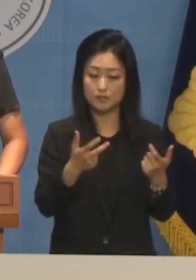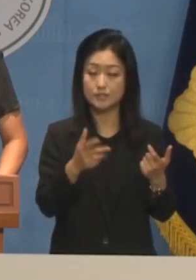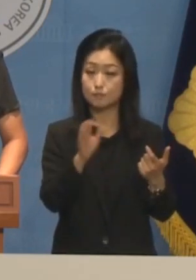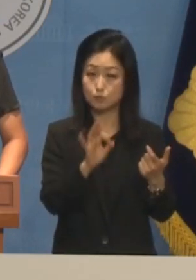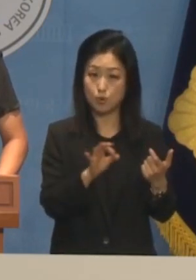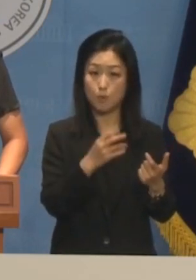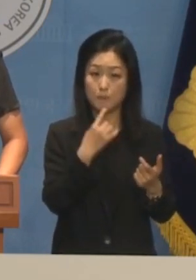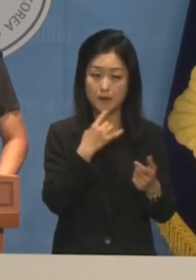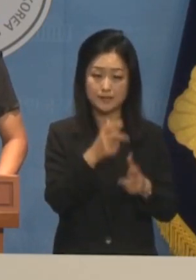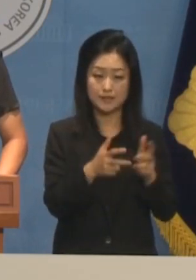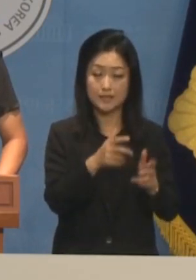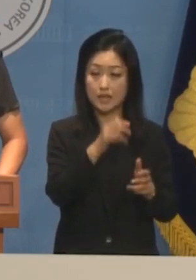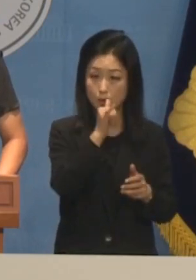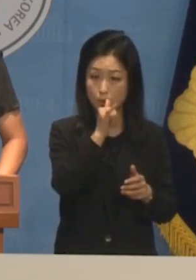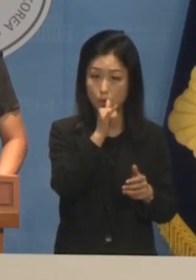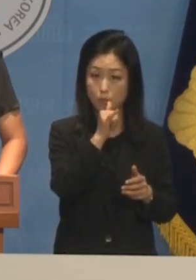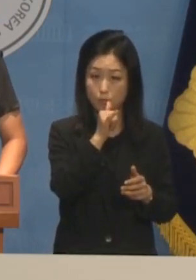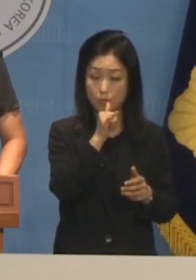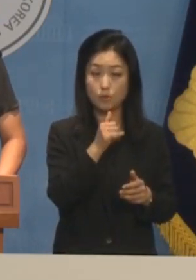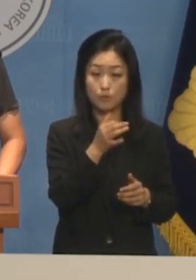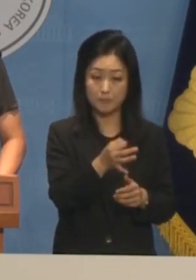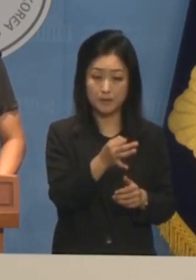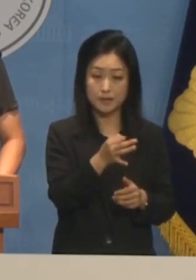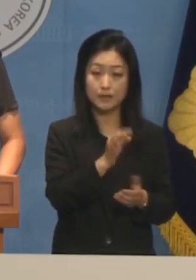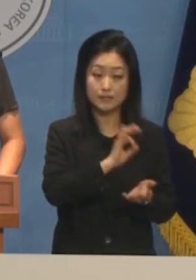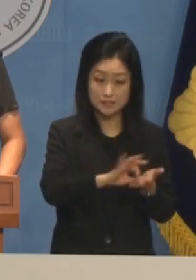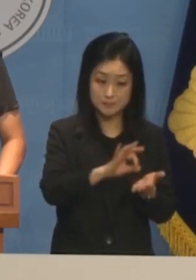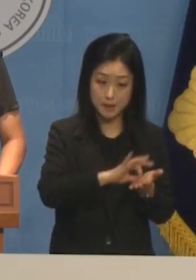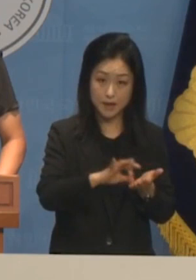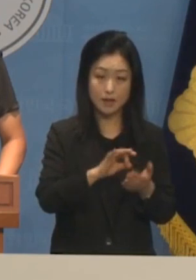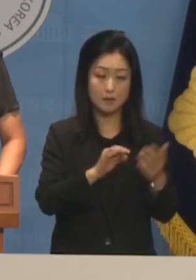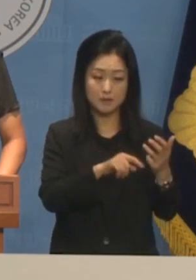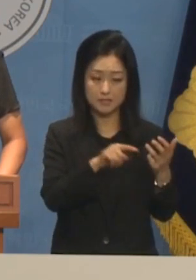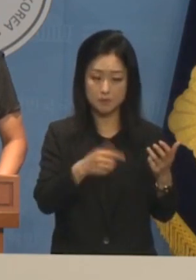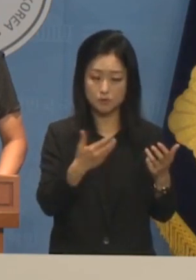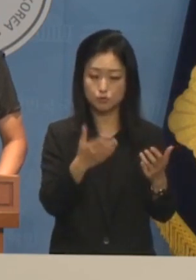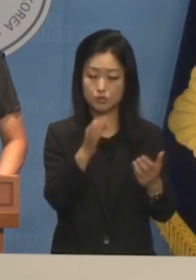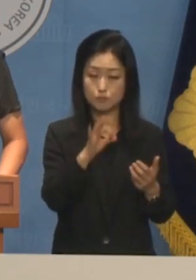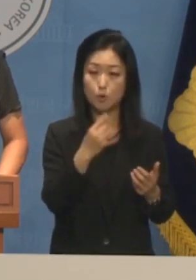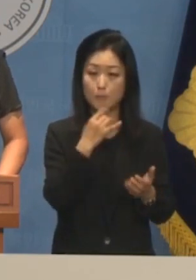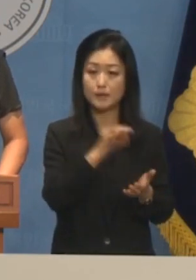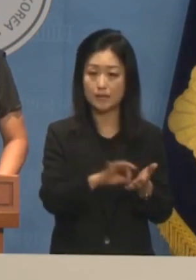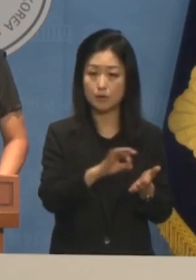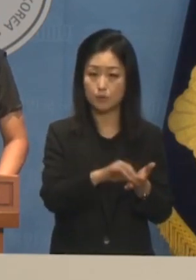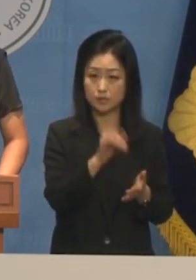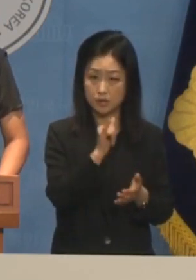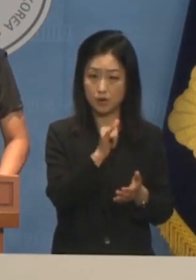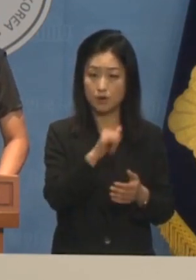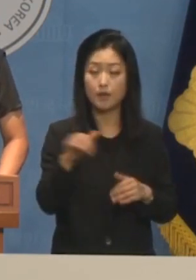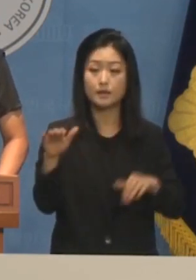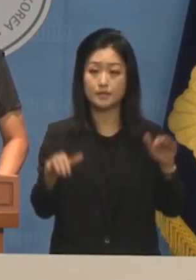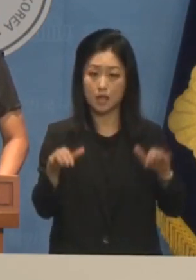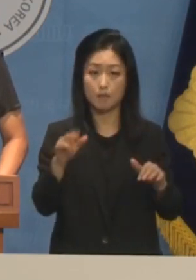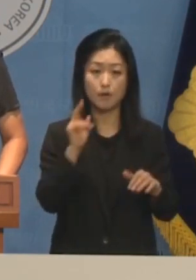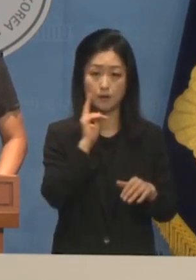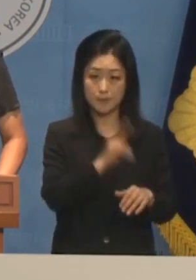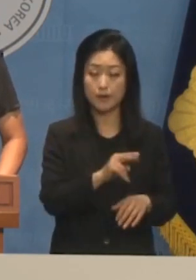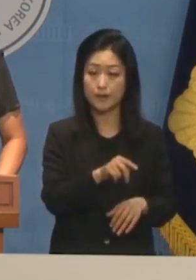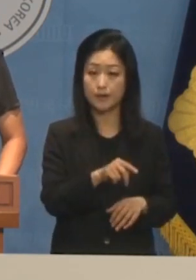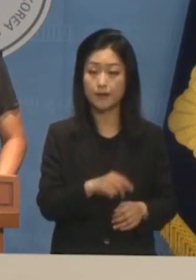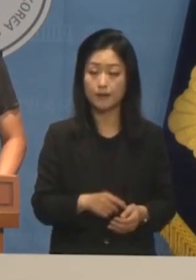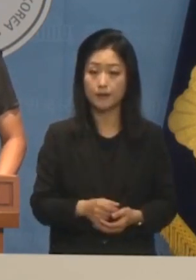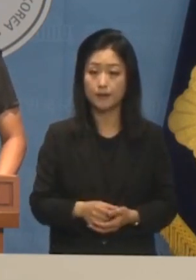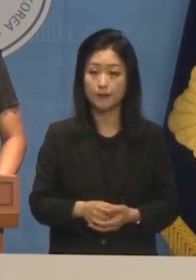70%만 편성이 되고 그마저 집행률은 80에서 90%로 집행되고 있습니다. 이것이 차별이 아니면 어떤 것이